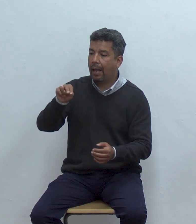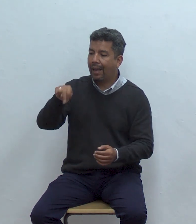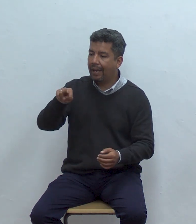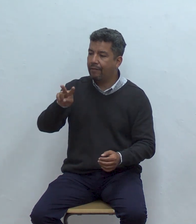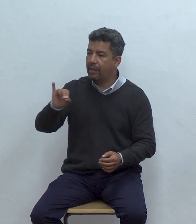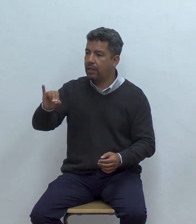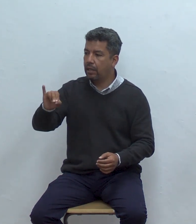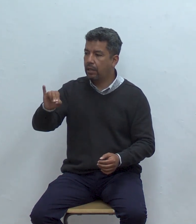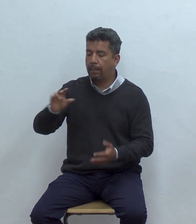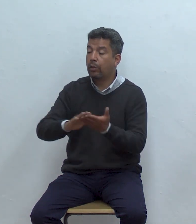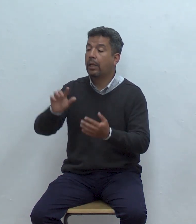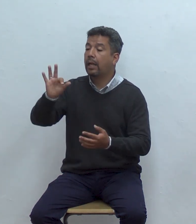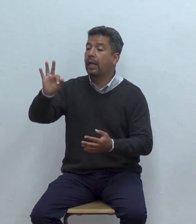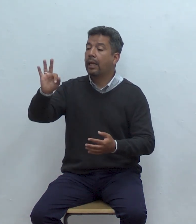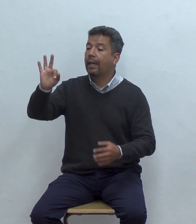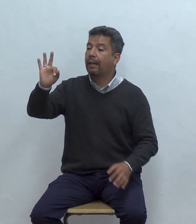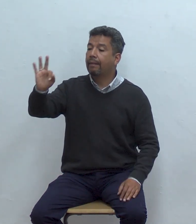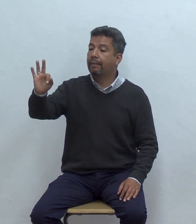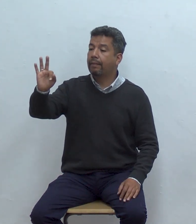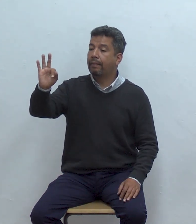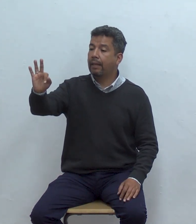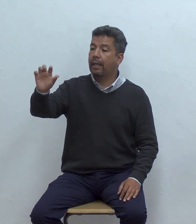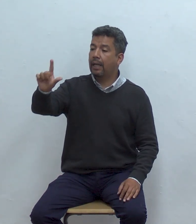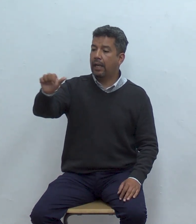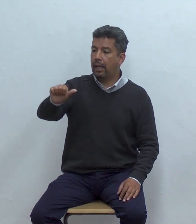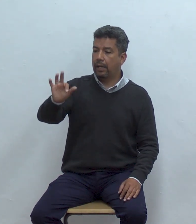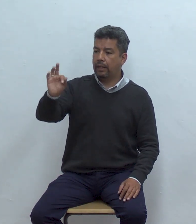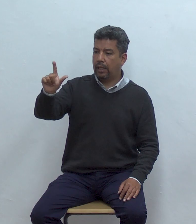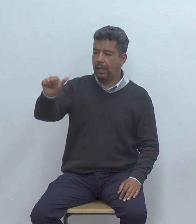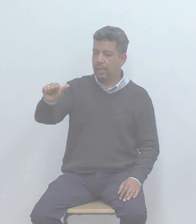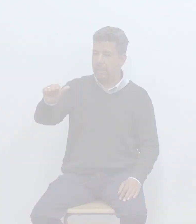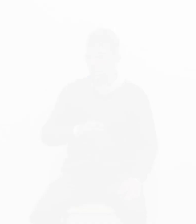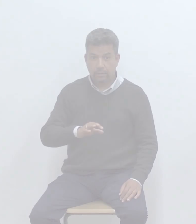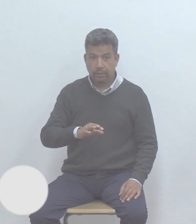no, la Biblia en lenguaje actual. Ese es el lenguaje actual. Pues palabra de Dios para todos.